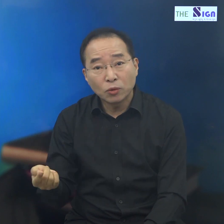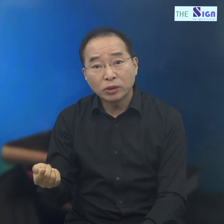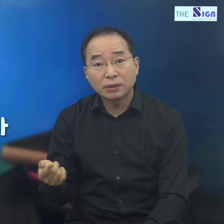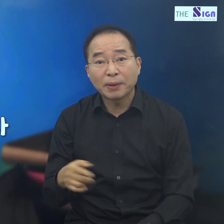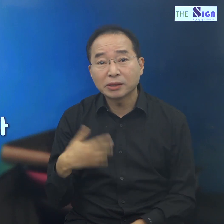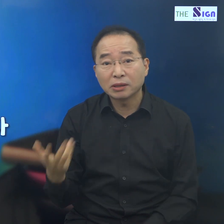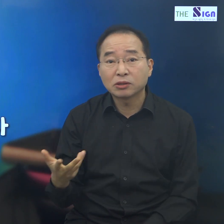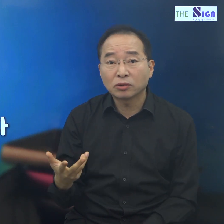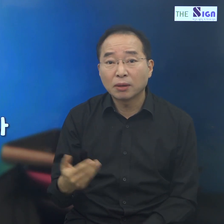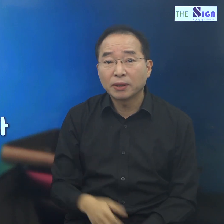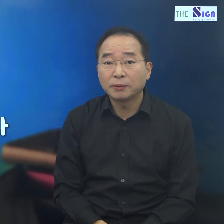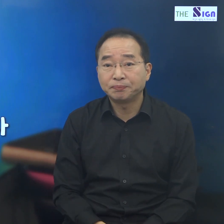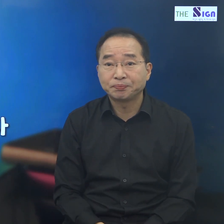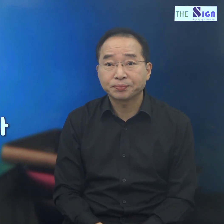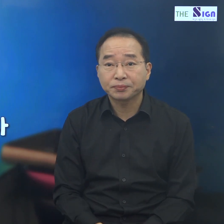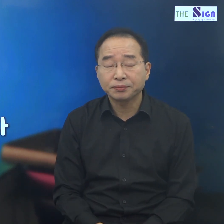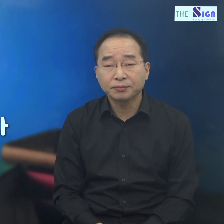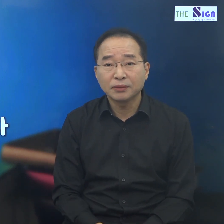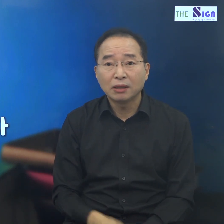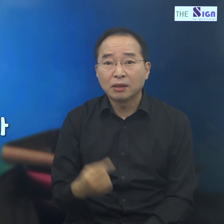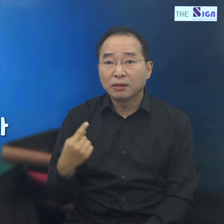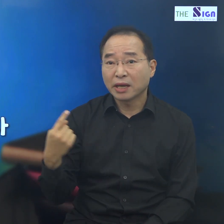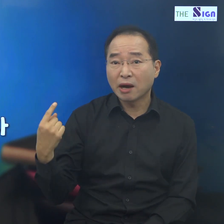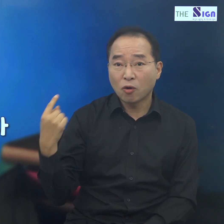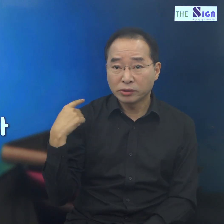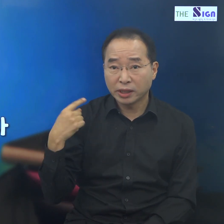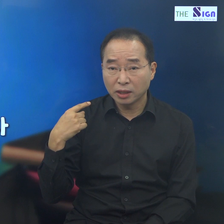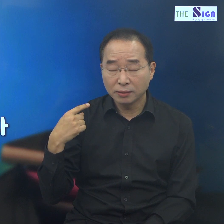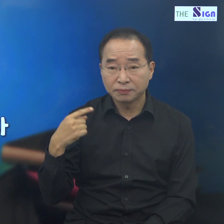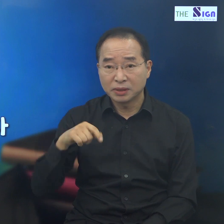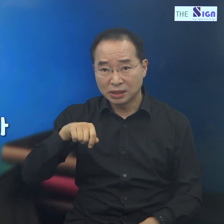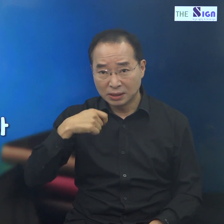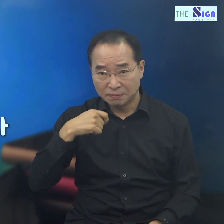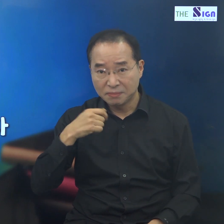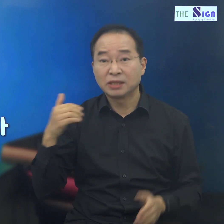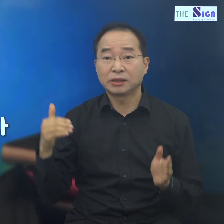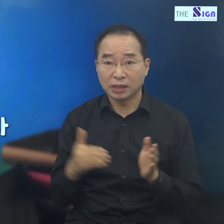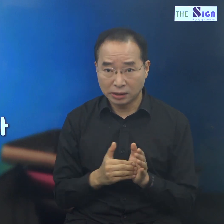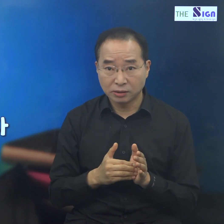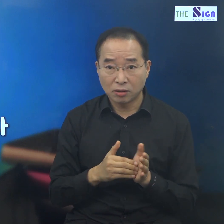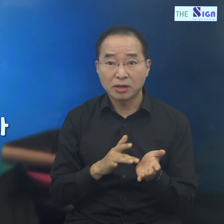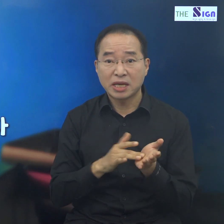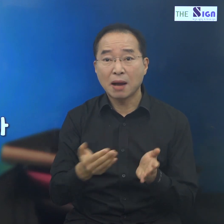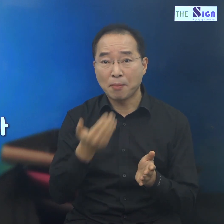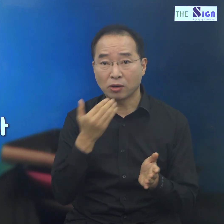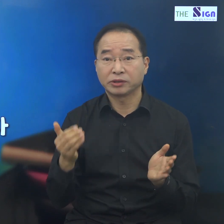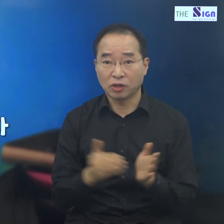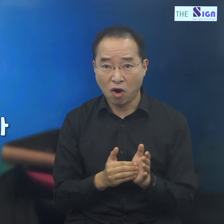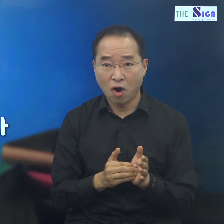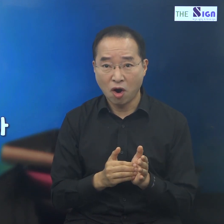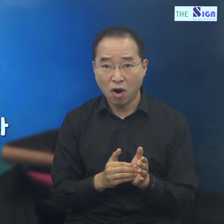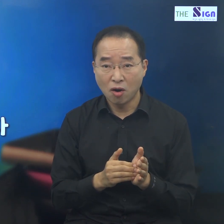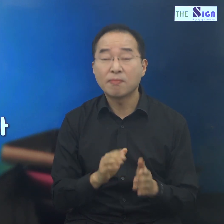이제 파생돼서 어떻게 하면은, 내가 어제 식사했어, 약 먹었어, 맞아.